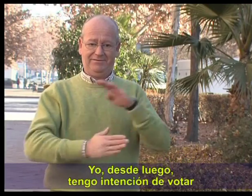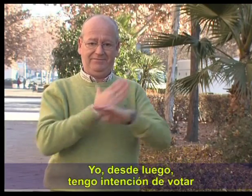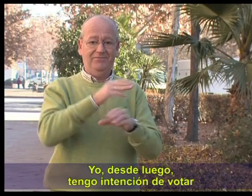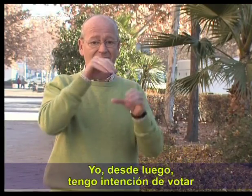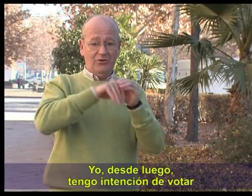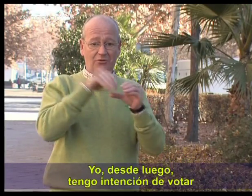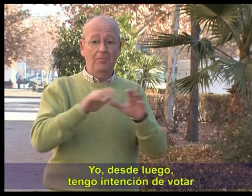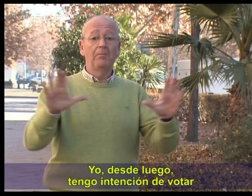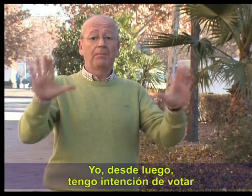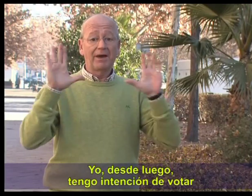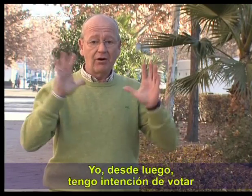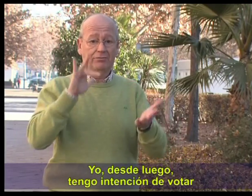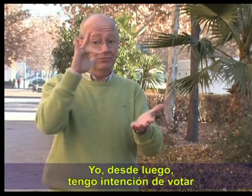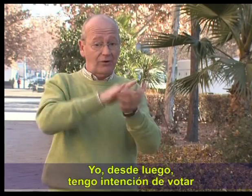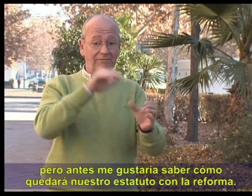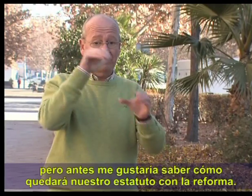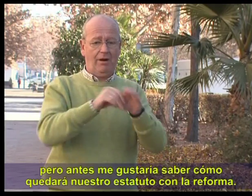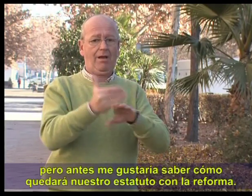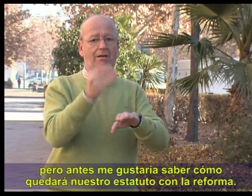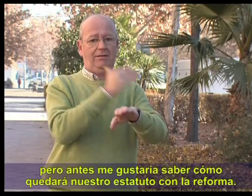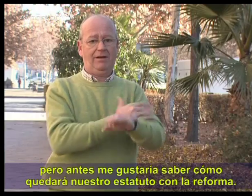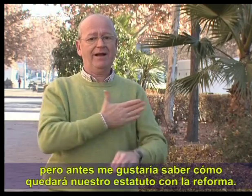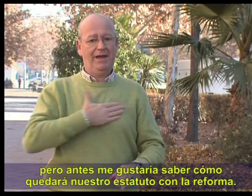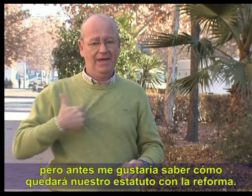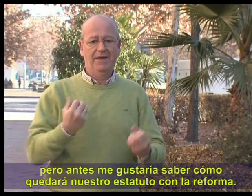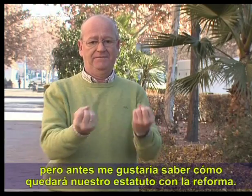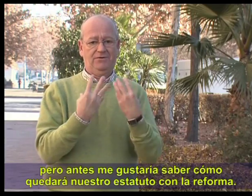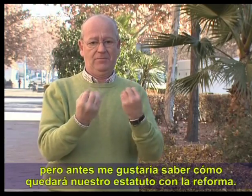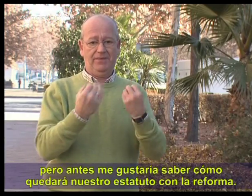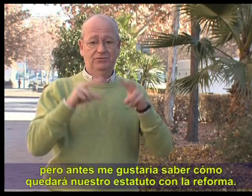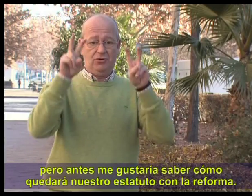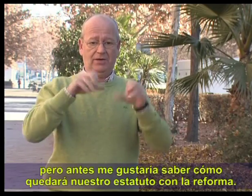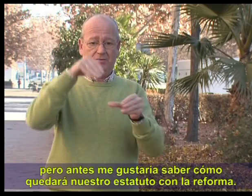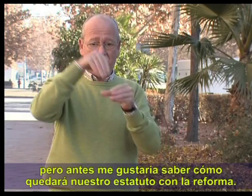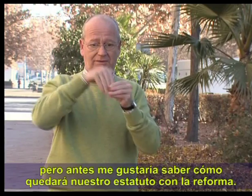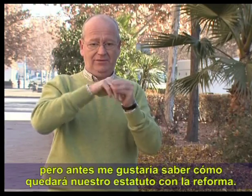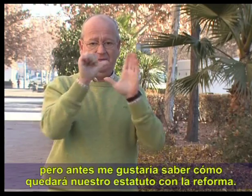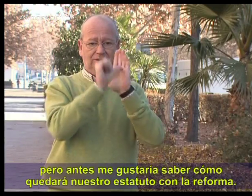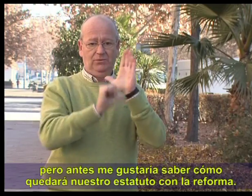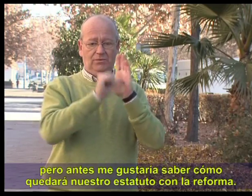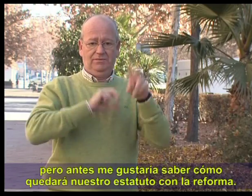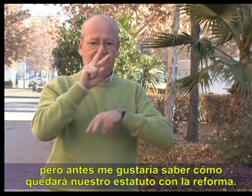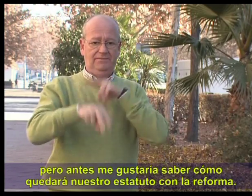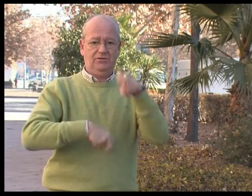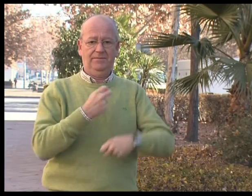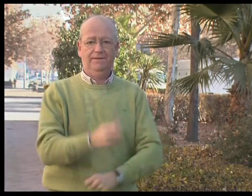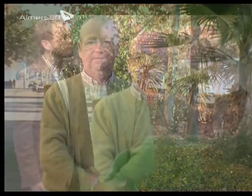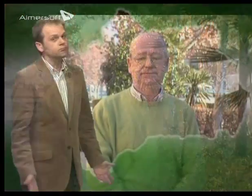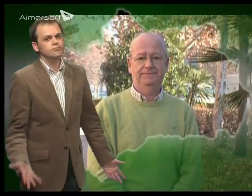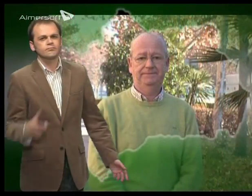Yo desde luego tengo intención de votar, pero antes me gustaría saber cómo quedará nuestro estatuto con la